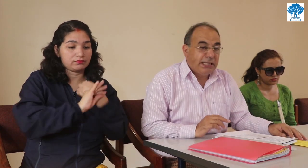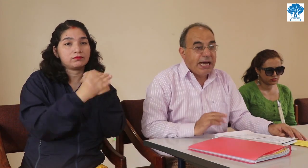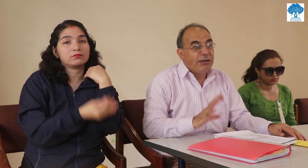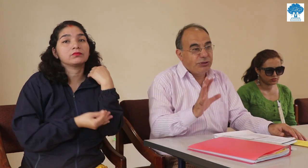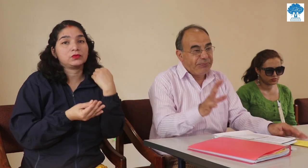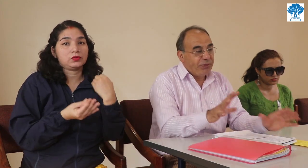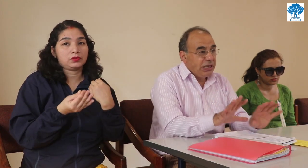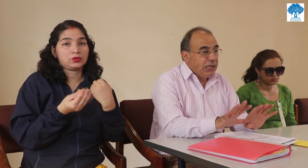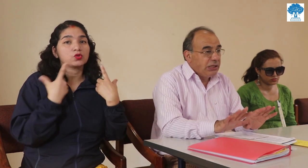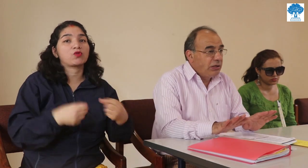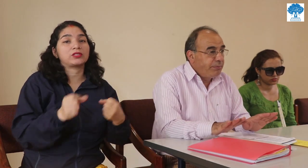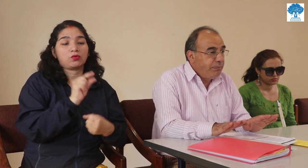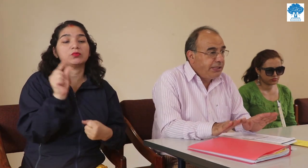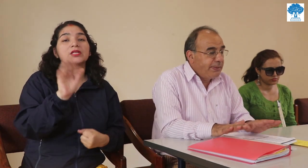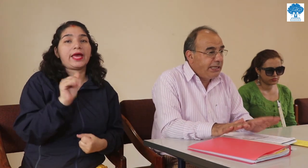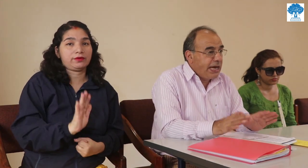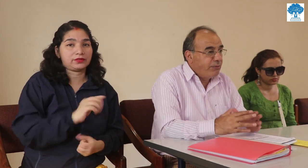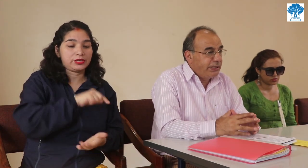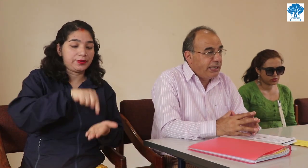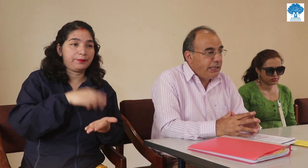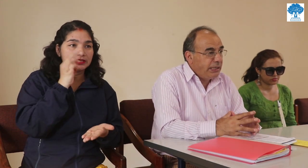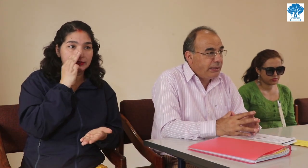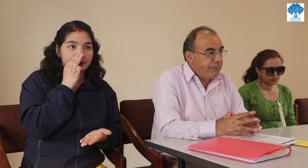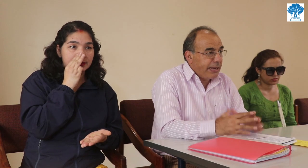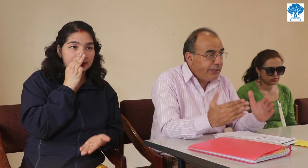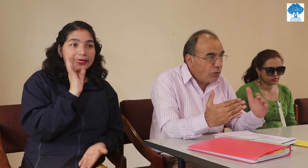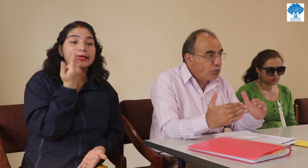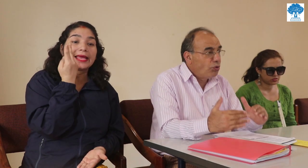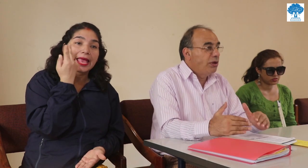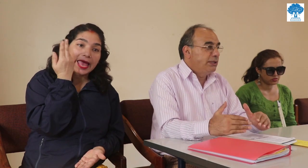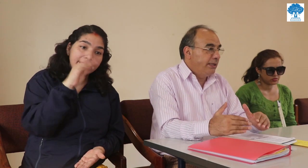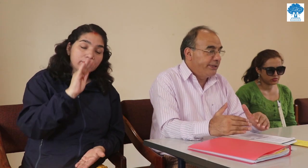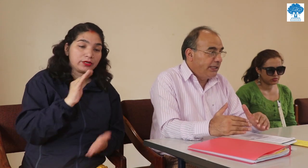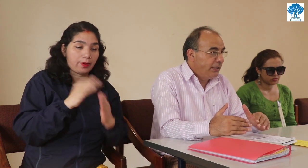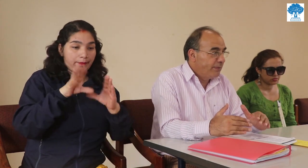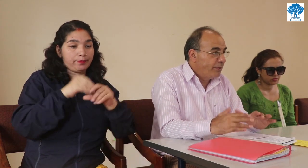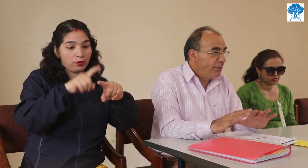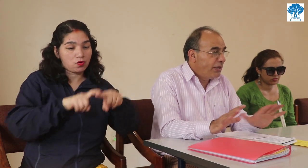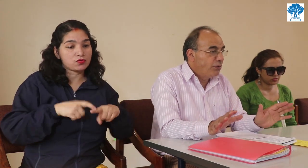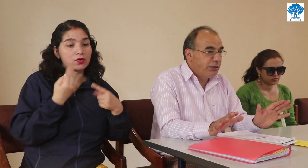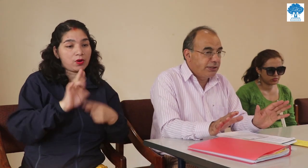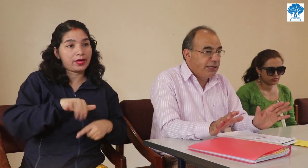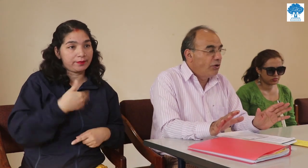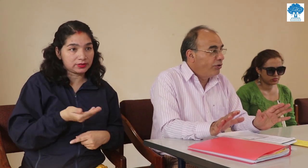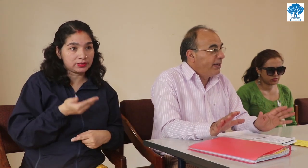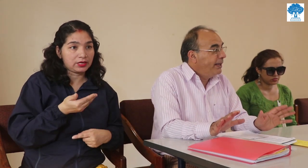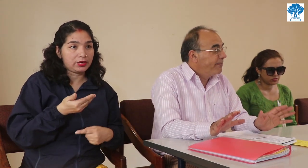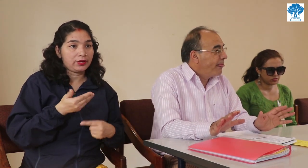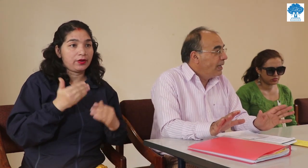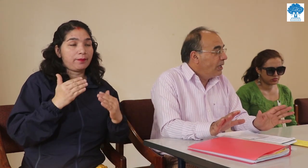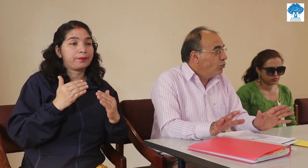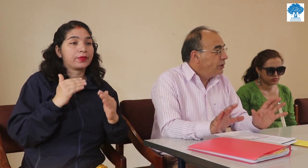विषय चाहिँ आएको छ. तर बिचमा के आयो भन्दाखेरि फ्यामिली कन्ट्रोल गरिसकेपछि अथवा परिवार नियोजन कसैले गर्यो